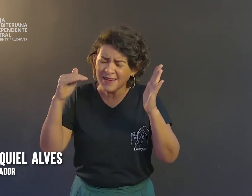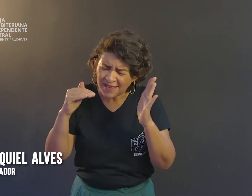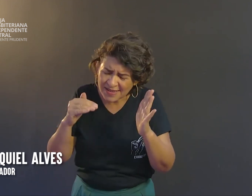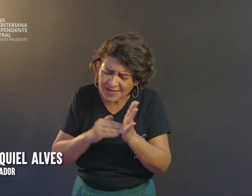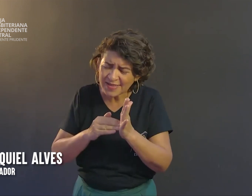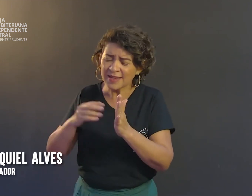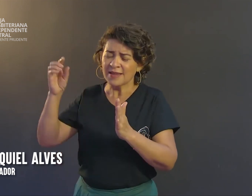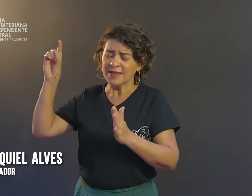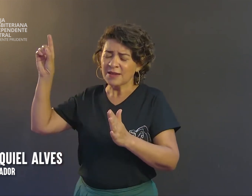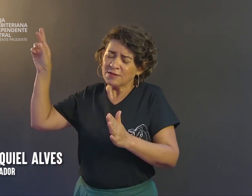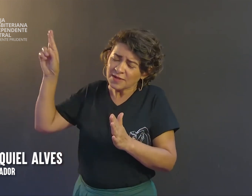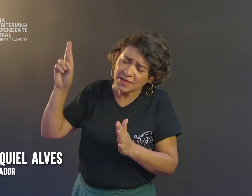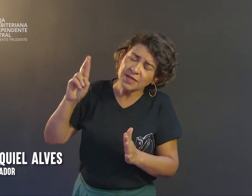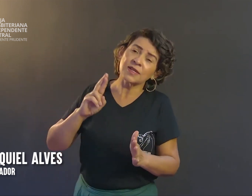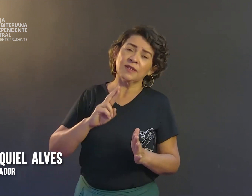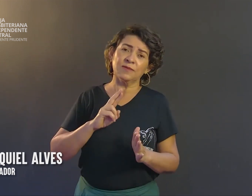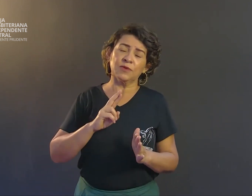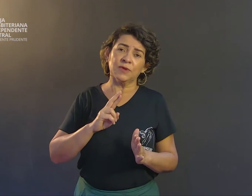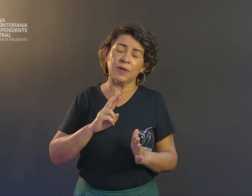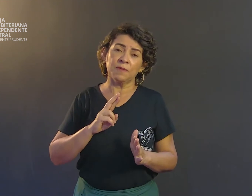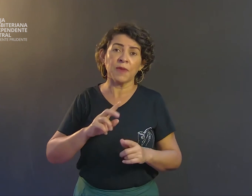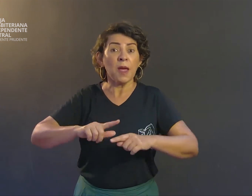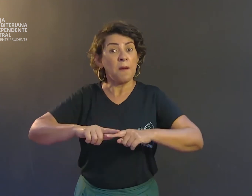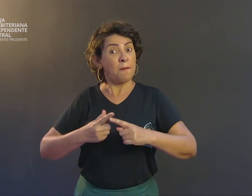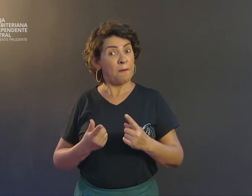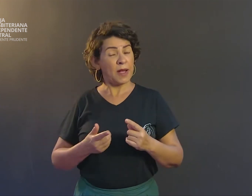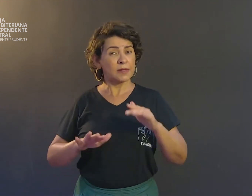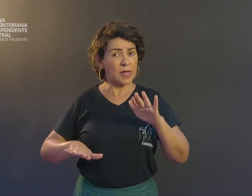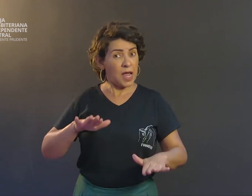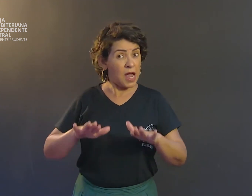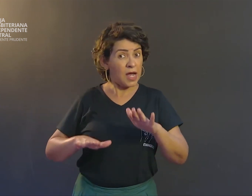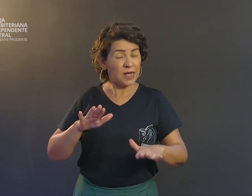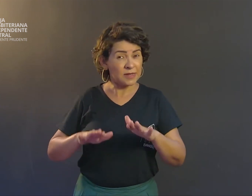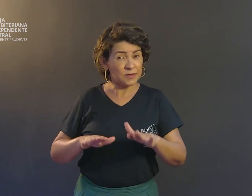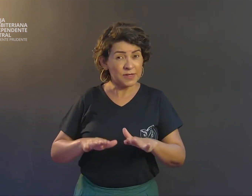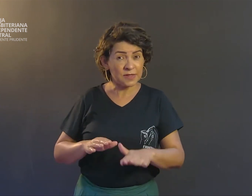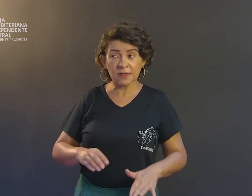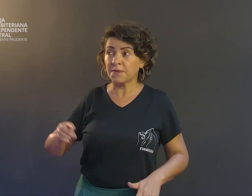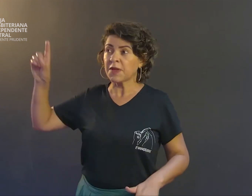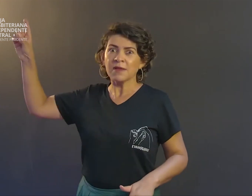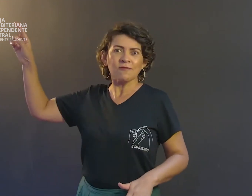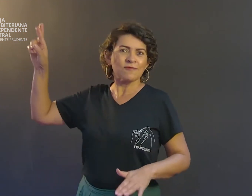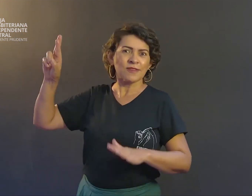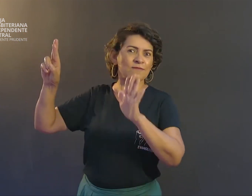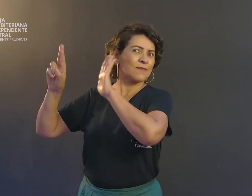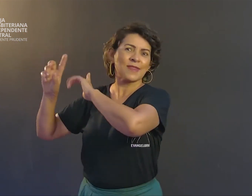pedimos a Deus é o que desejamos. Mas naquele dia foi. Ela foi curada.